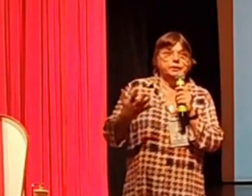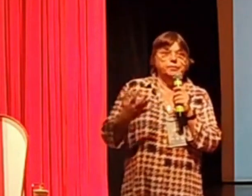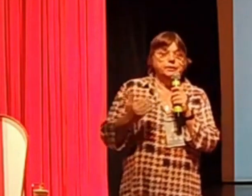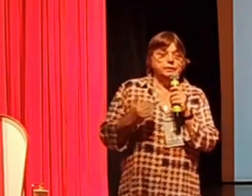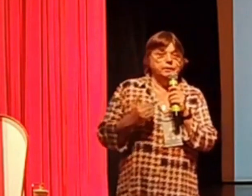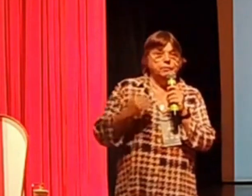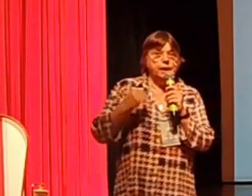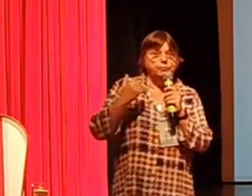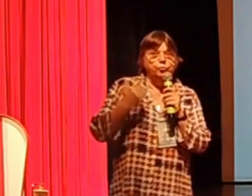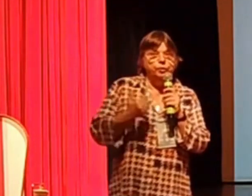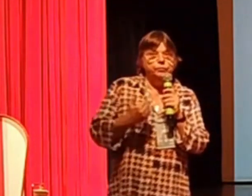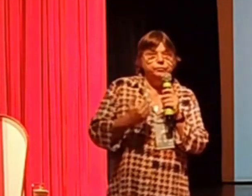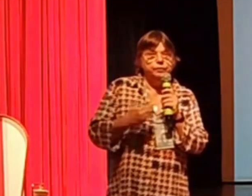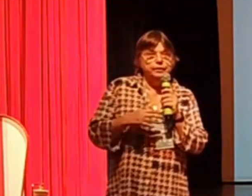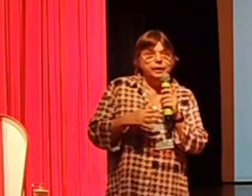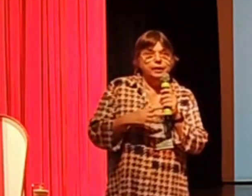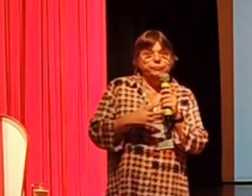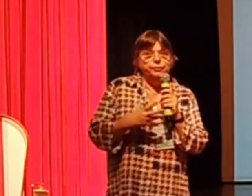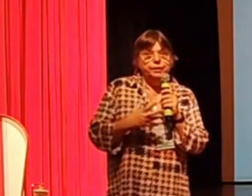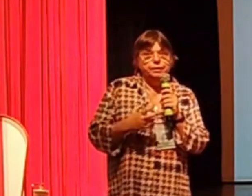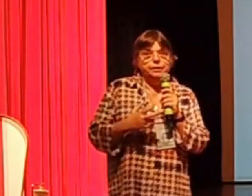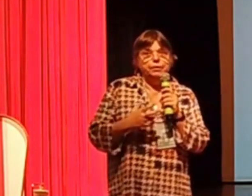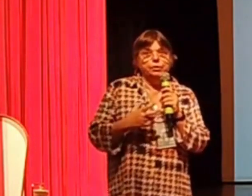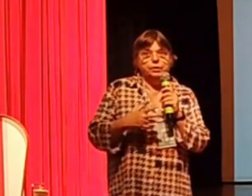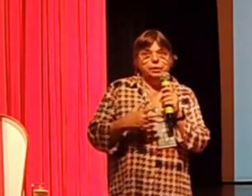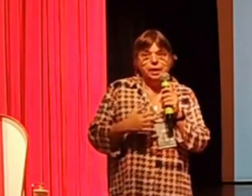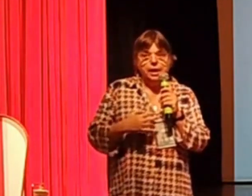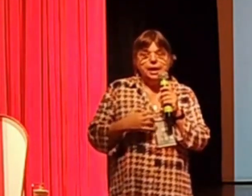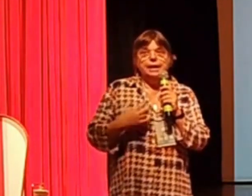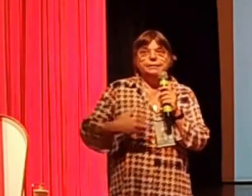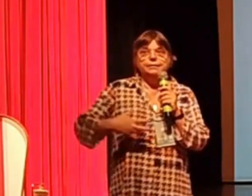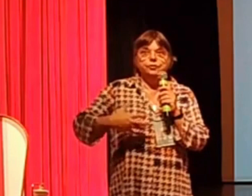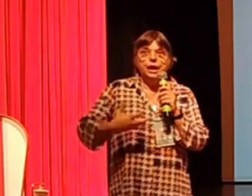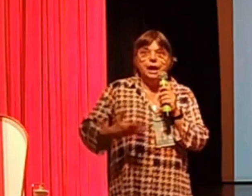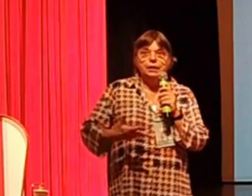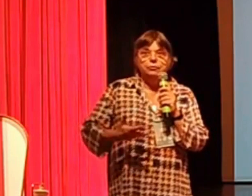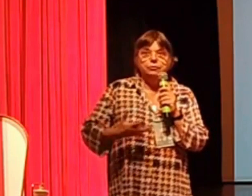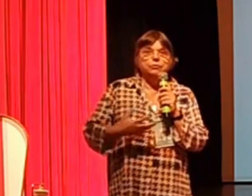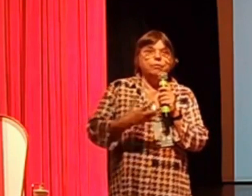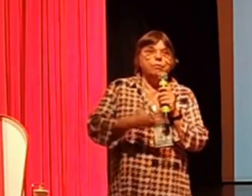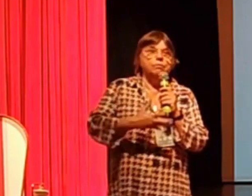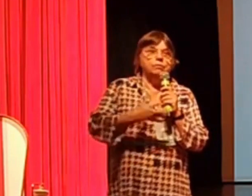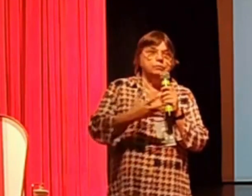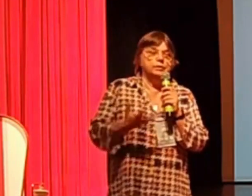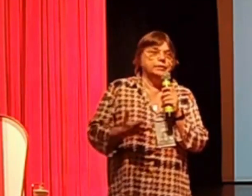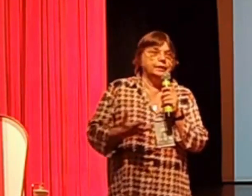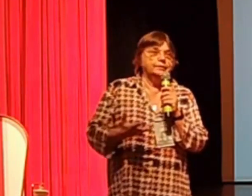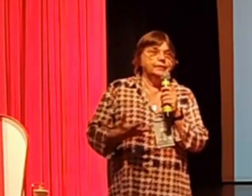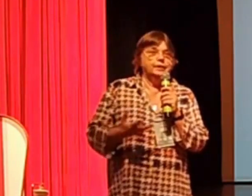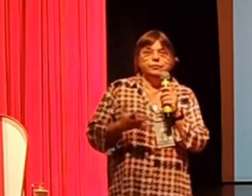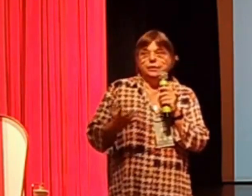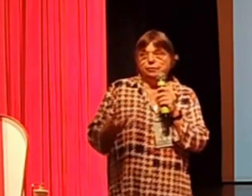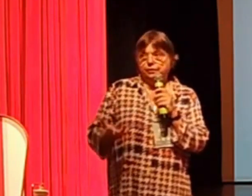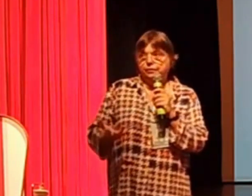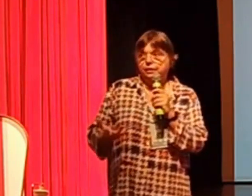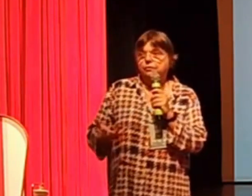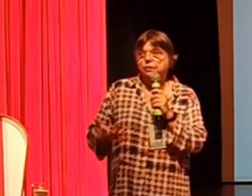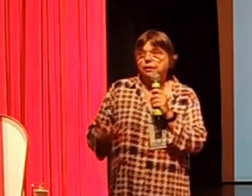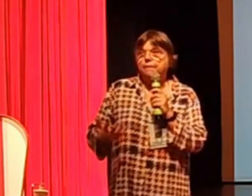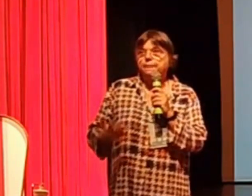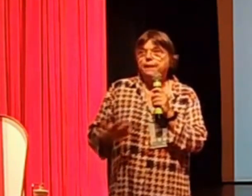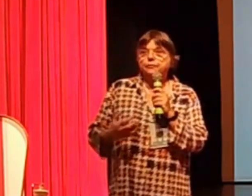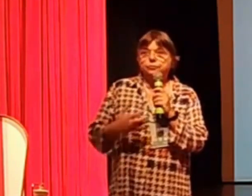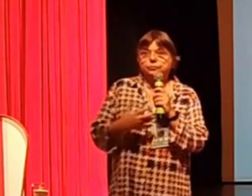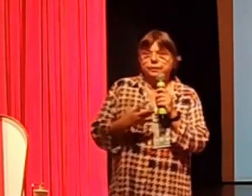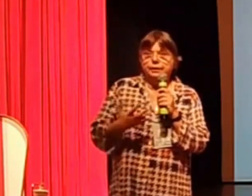de tratamento. Então, é muito, né, é fundamental que esse diálogo com o adolescente, a